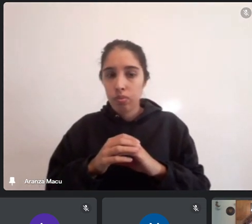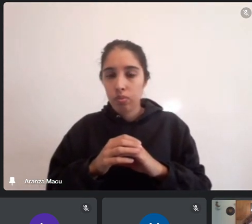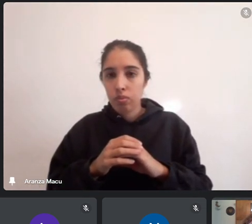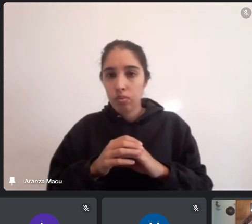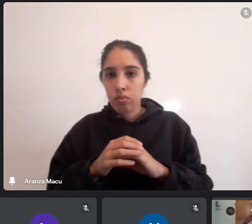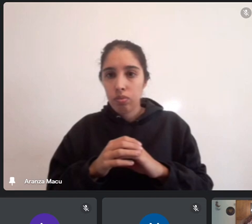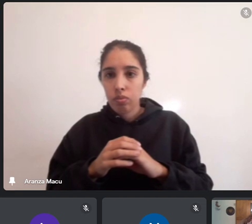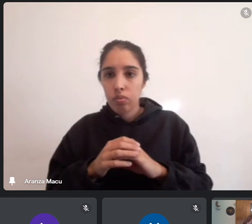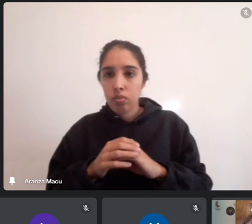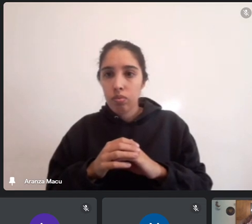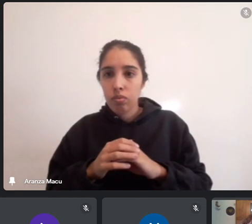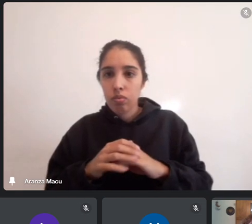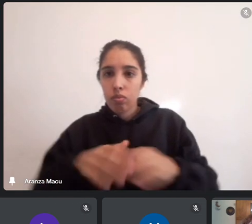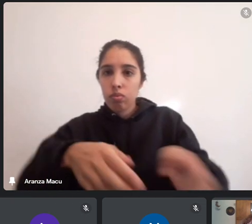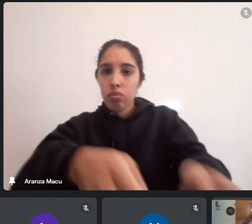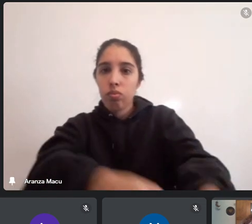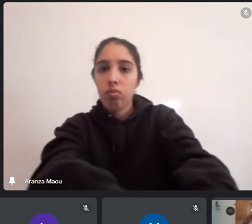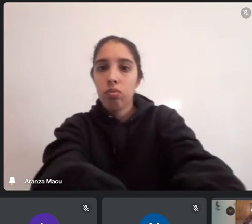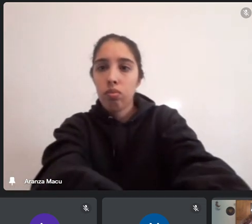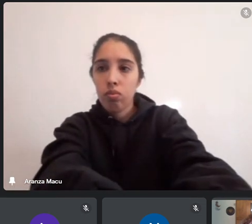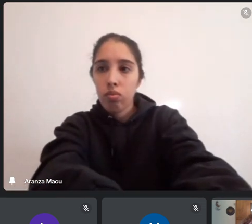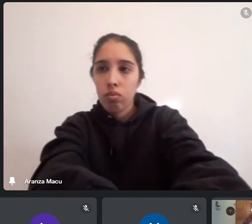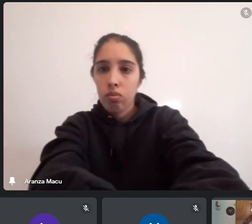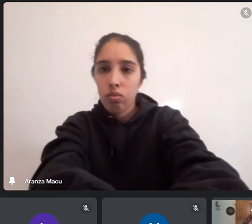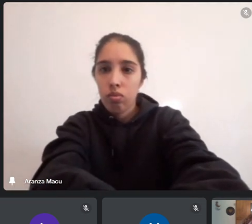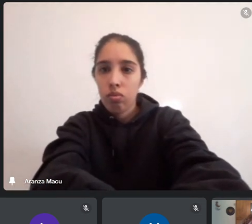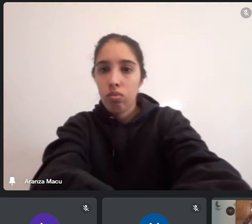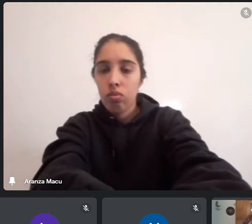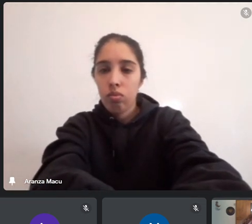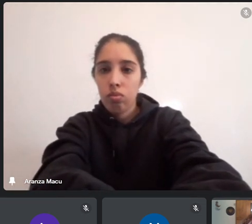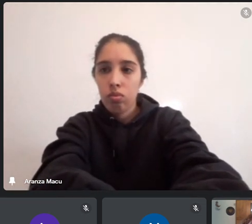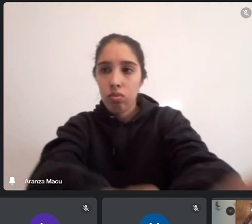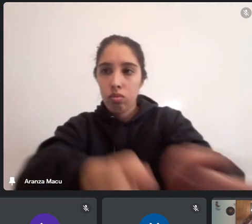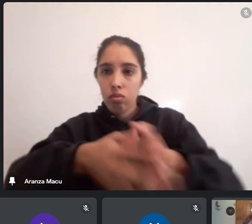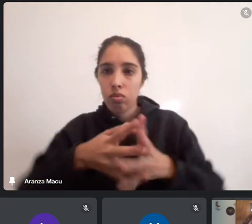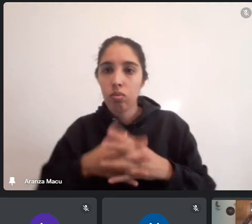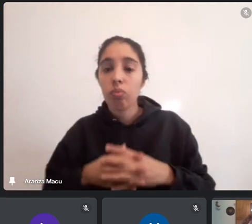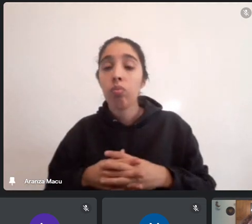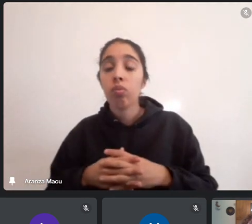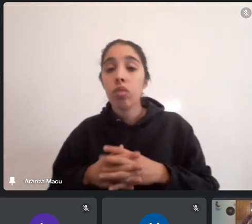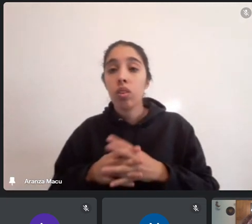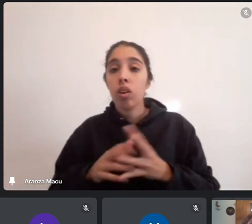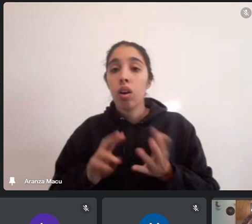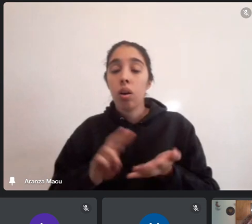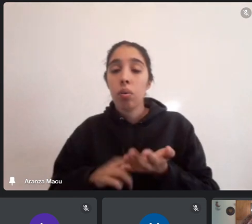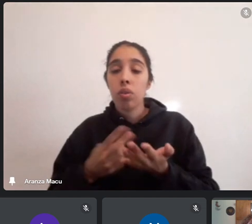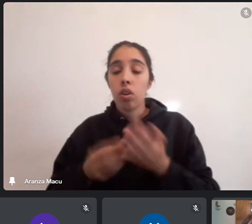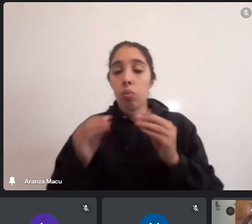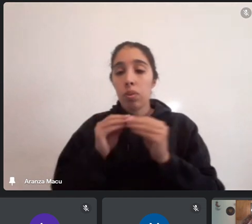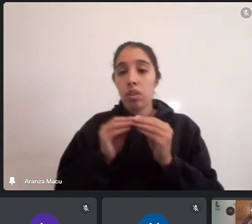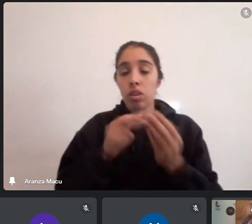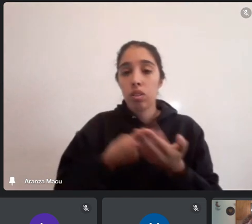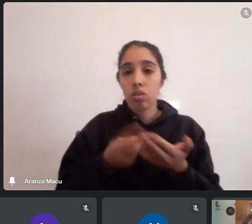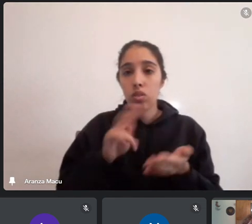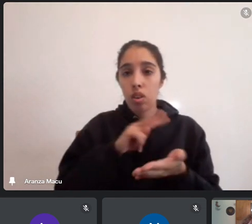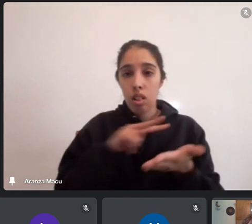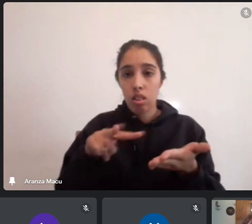¿Dónde? Claro. Yo, mi traducción fue reconocer que no hay respuesta simple sobre el futuro,